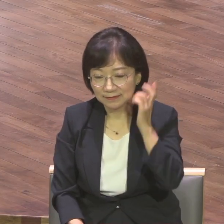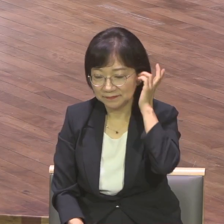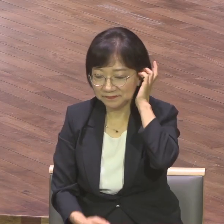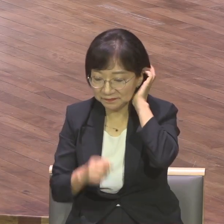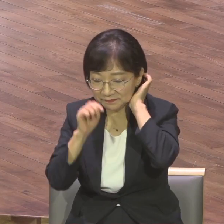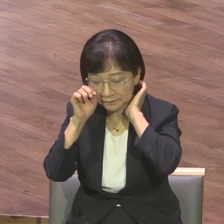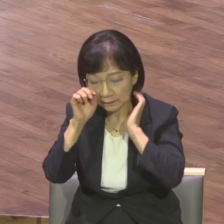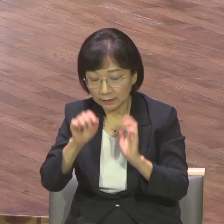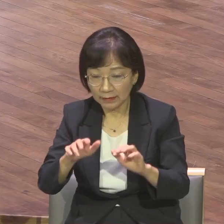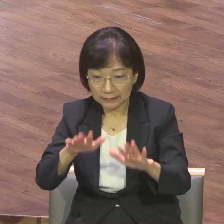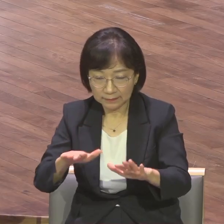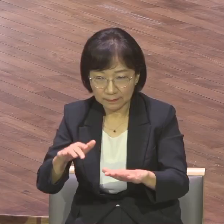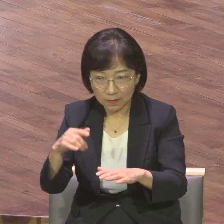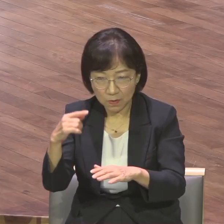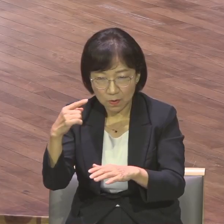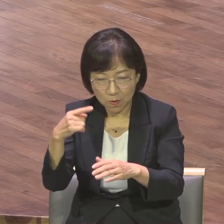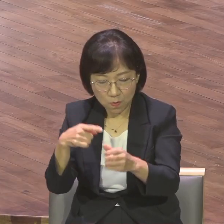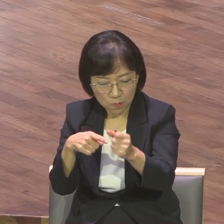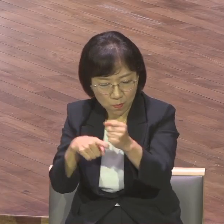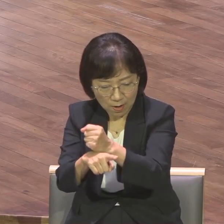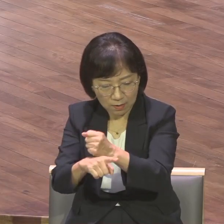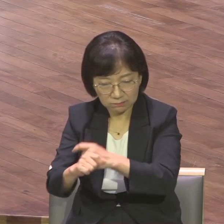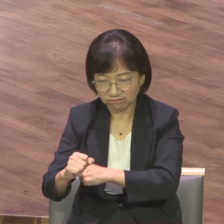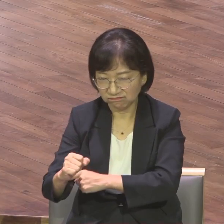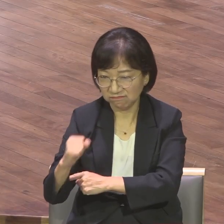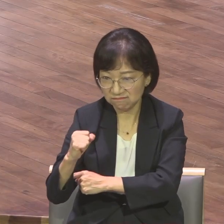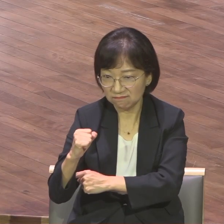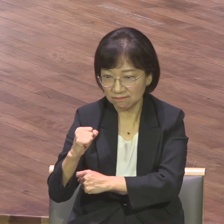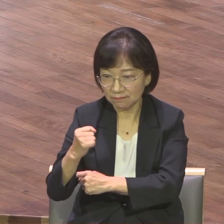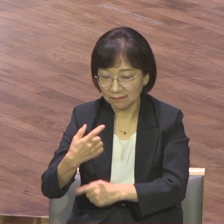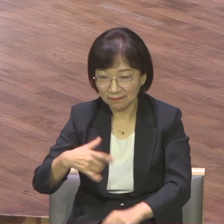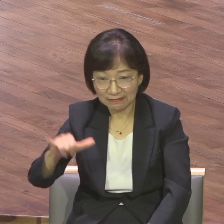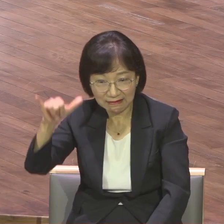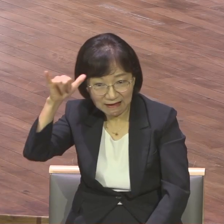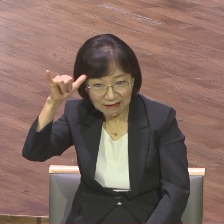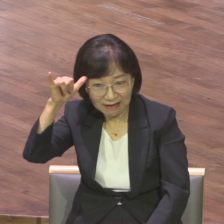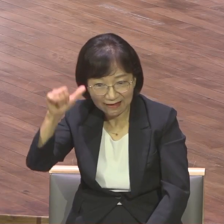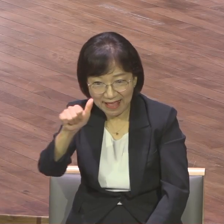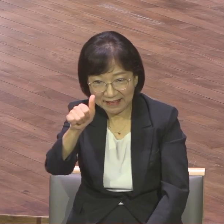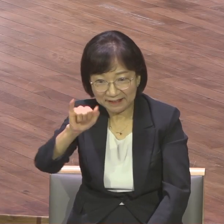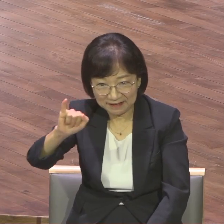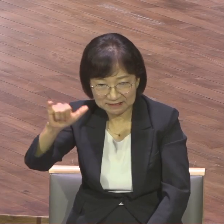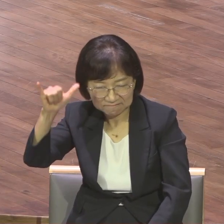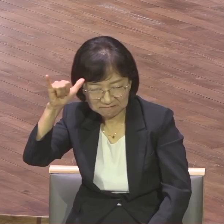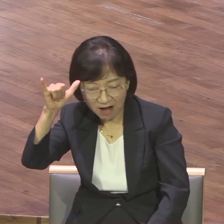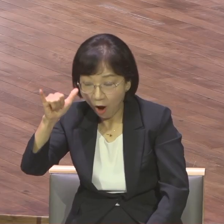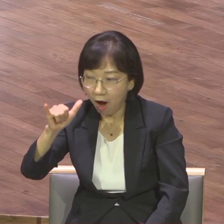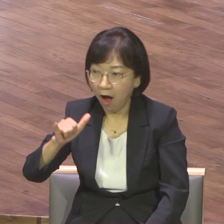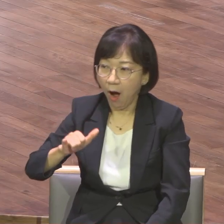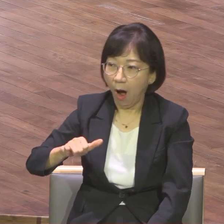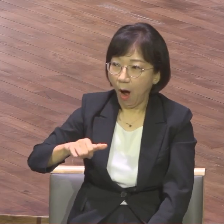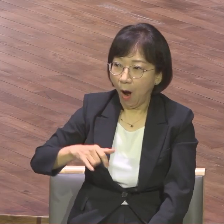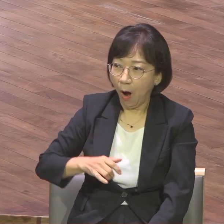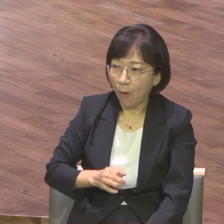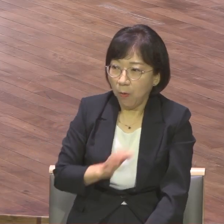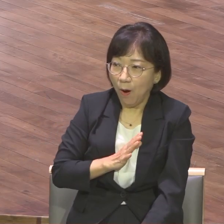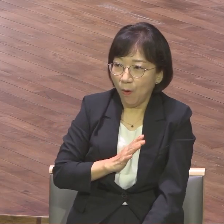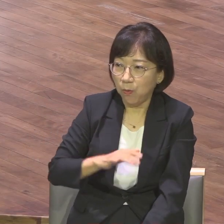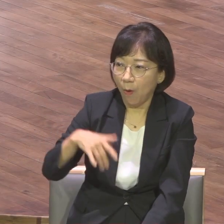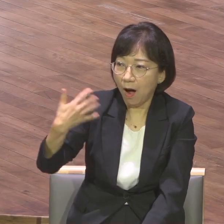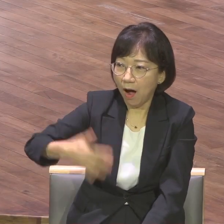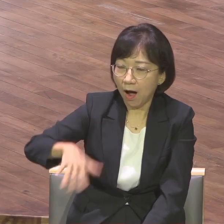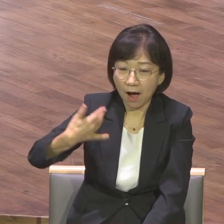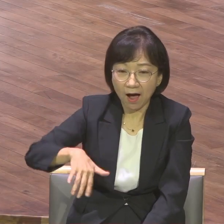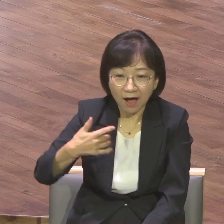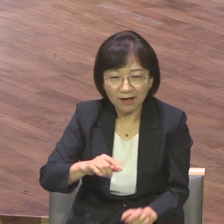갈수록 과학이 발달합니다. 점점 AI 시대를 맞이해서 막 깜짝 놀랄 일들이 계속